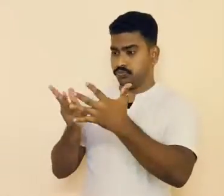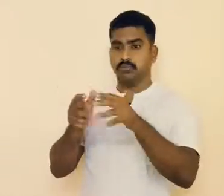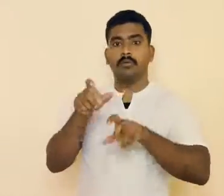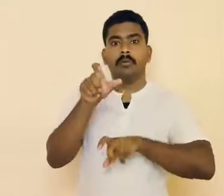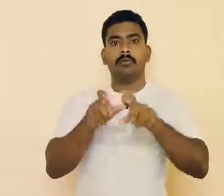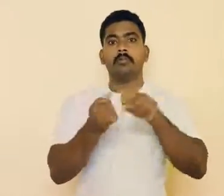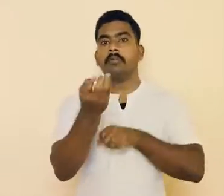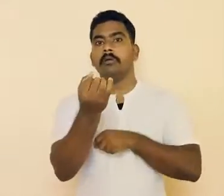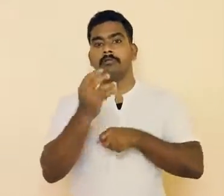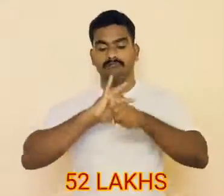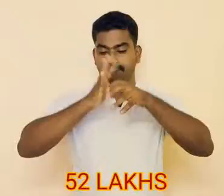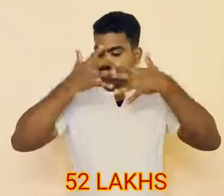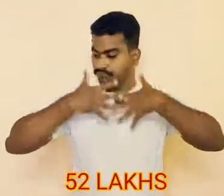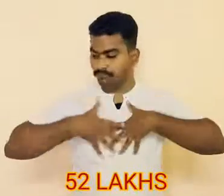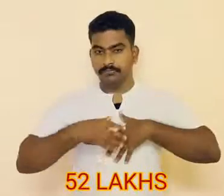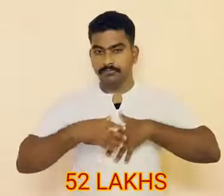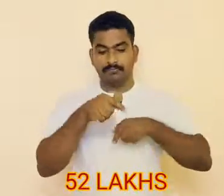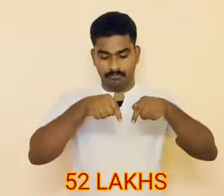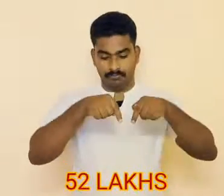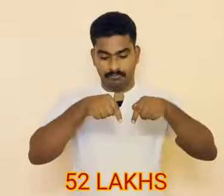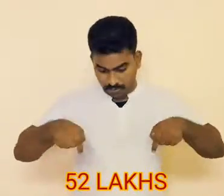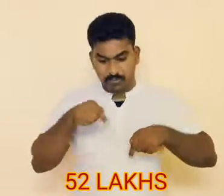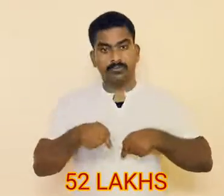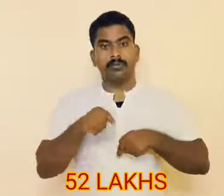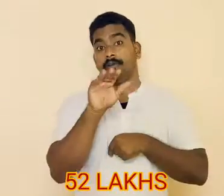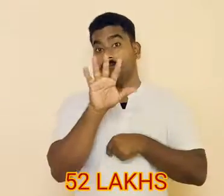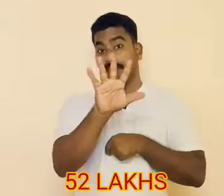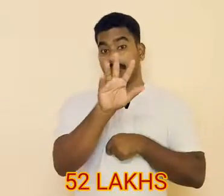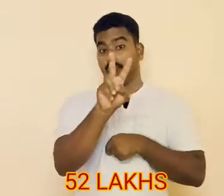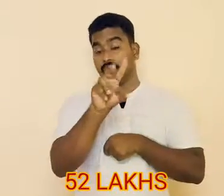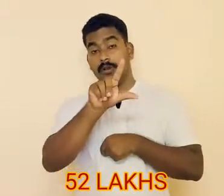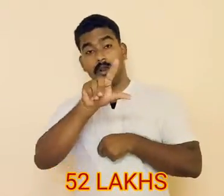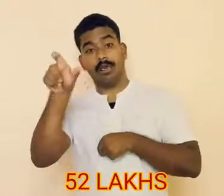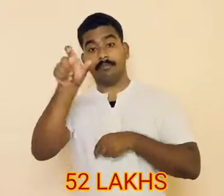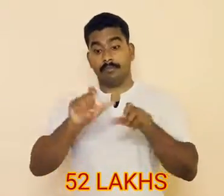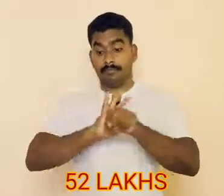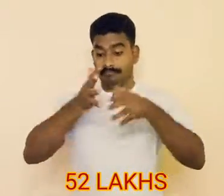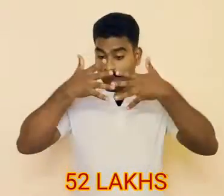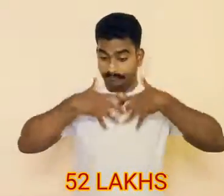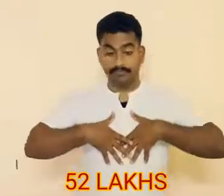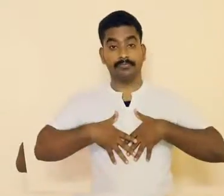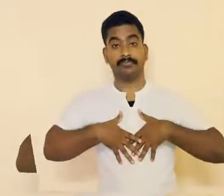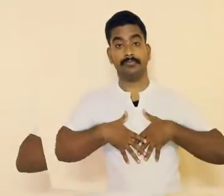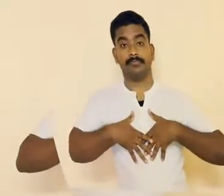ലോകത്ത് കോവിഡ് രോഗബാധിതരുടെ എണ്ണം 52 ലക്ഷം കടന്നു.